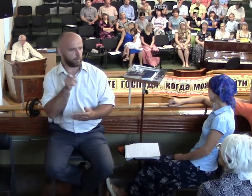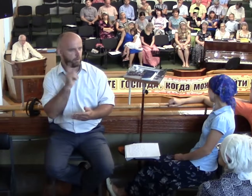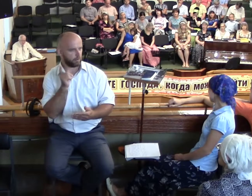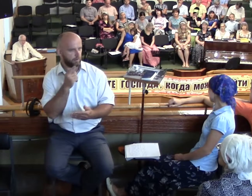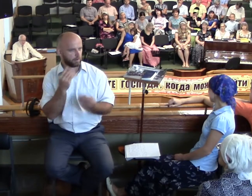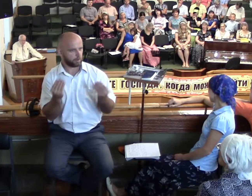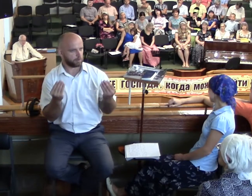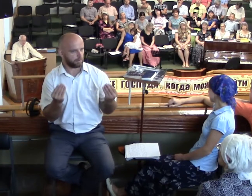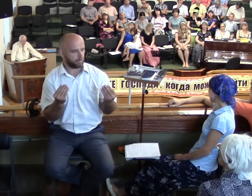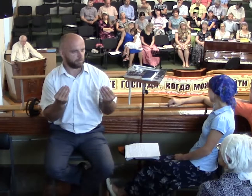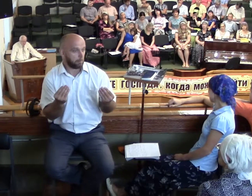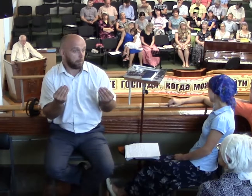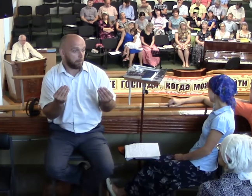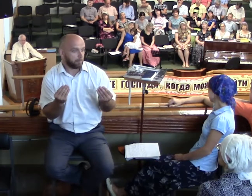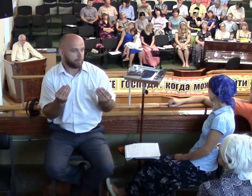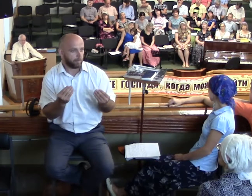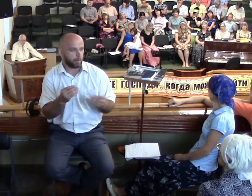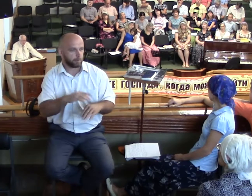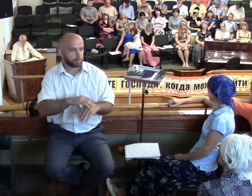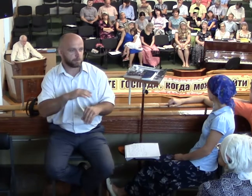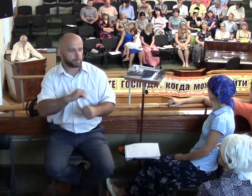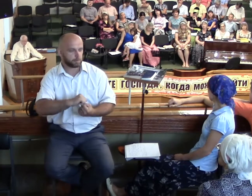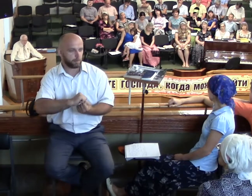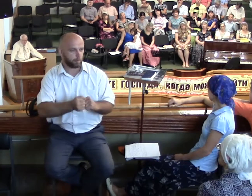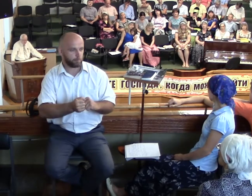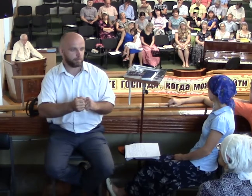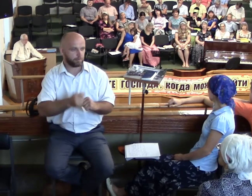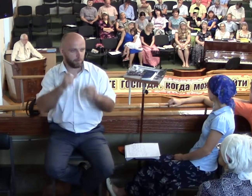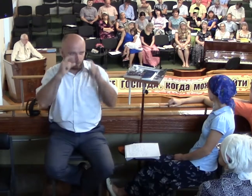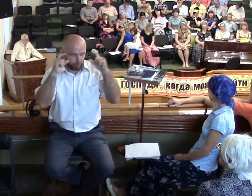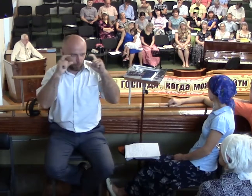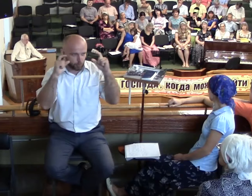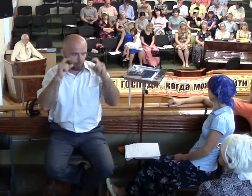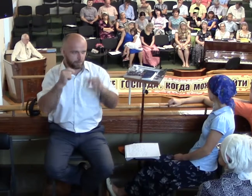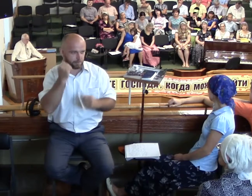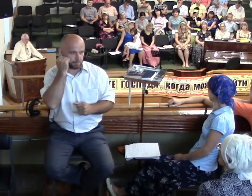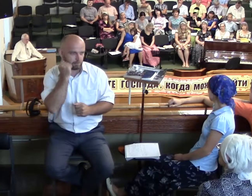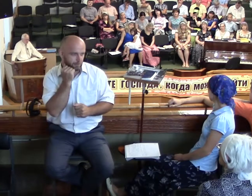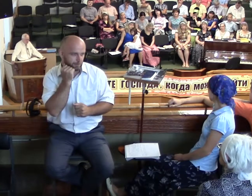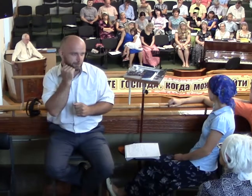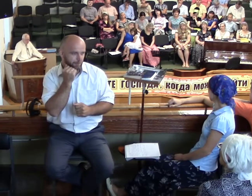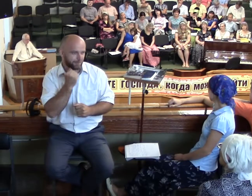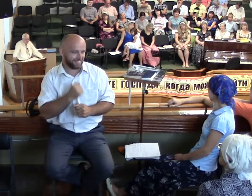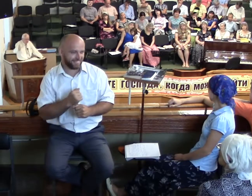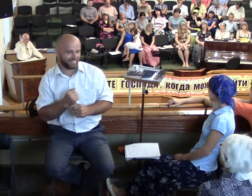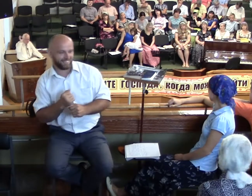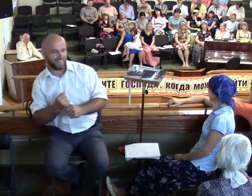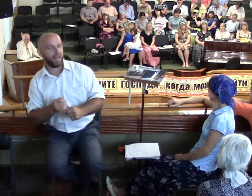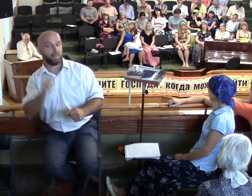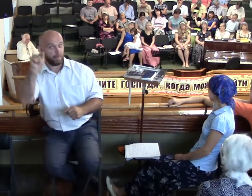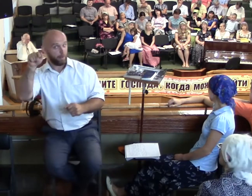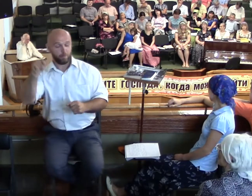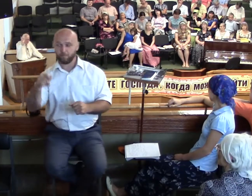что будет. Знаем только, что когда откроется, будем подобны Ему, потому что увидим Его, как Он есть. А там